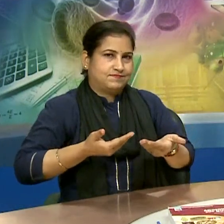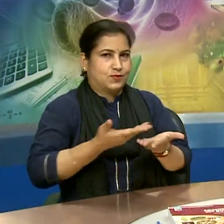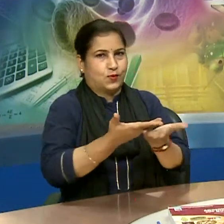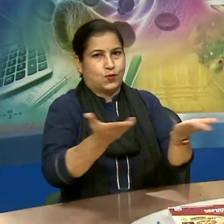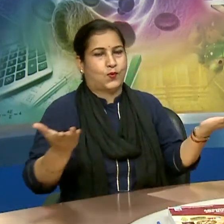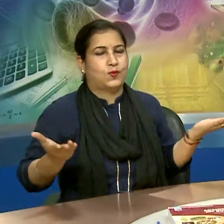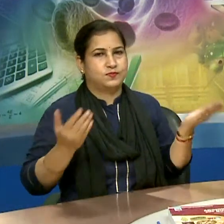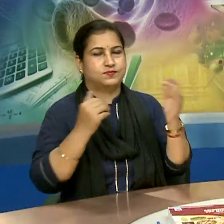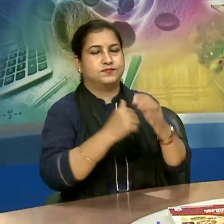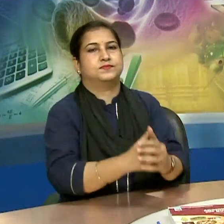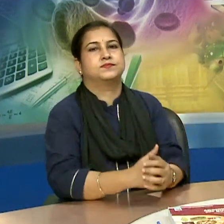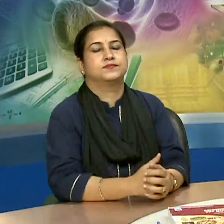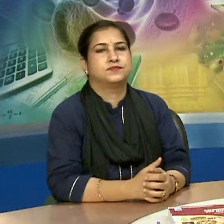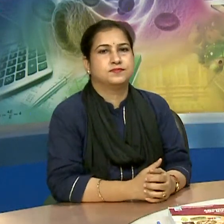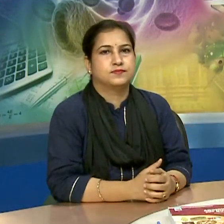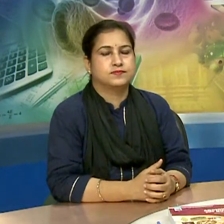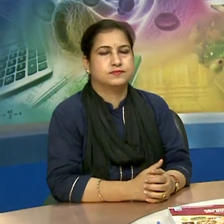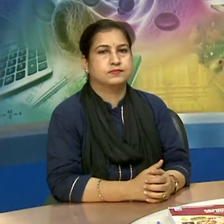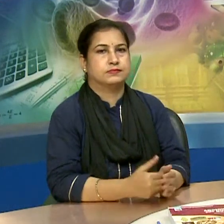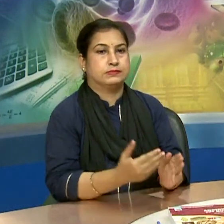Welcome back, learners.